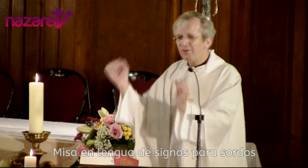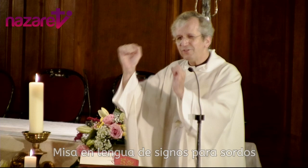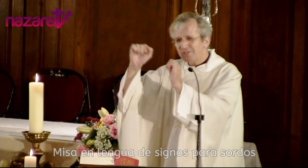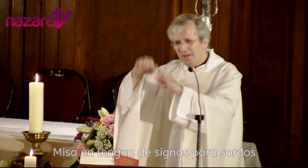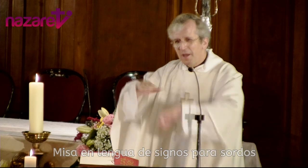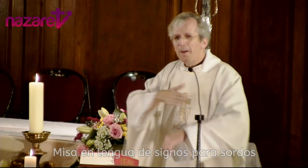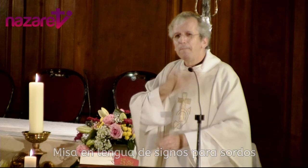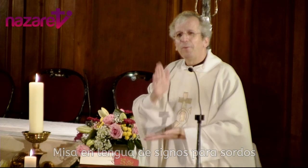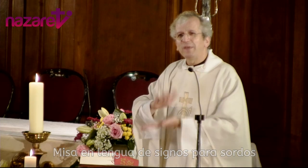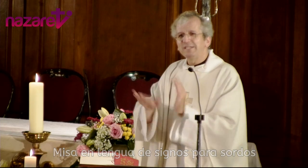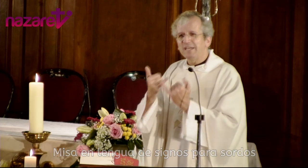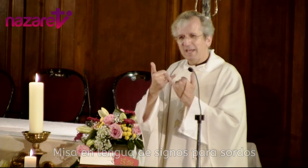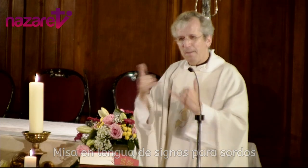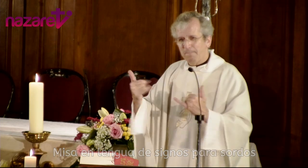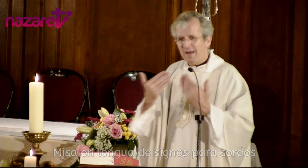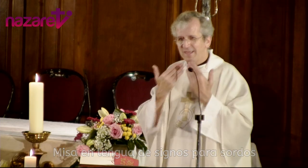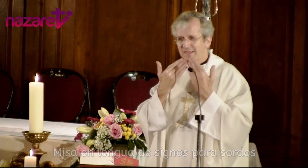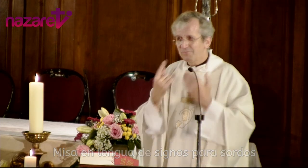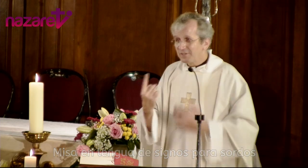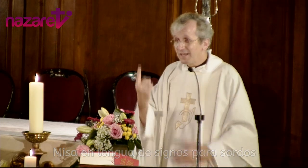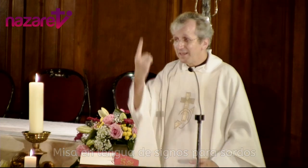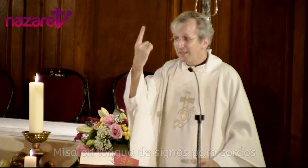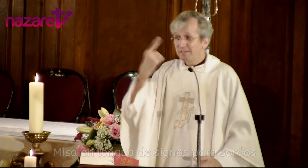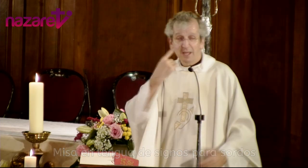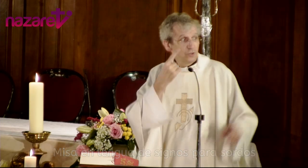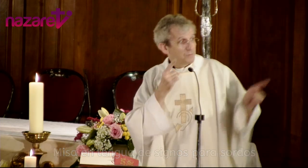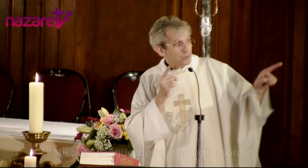vosotros. Amén. Podéis ir en paz. Demos gracias a Dios.